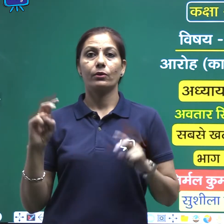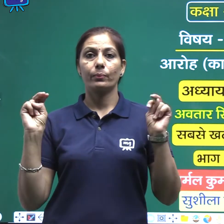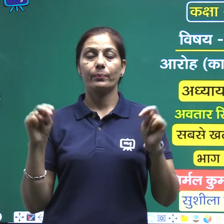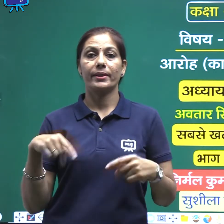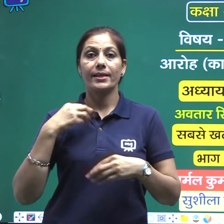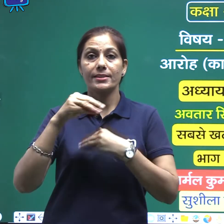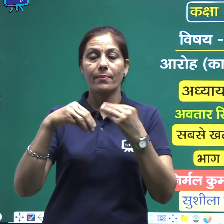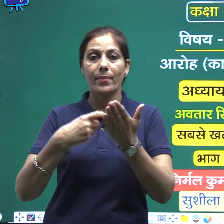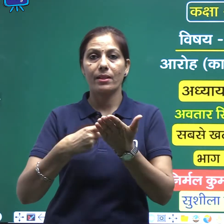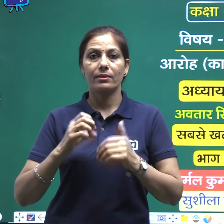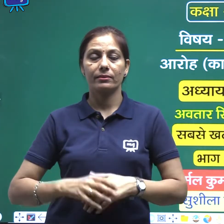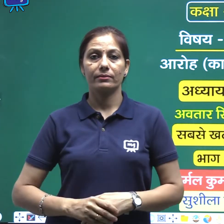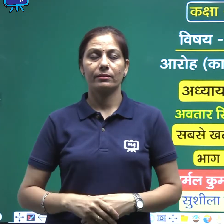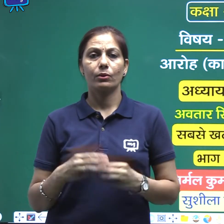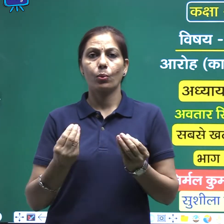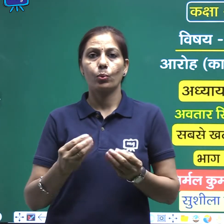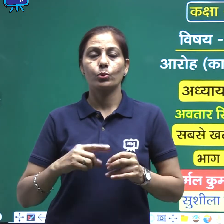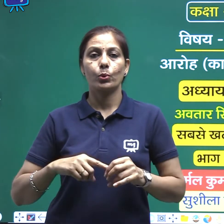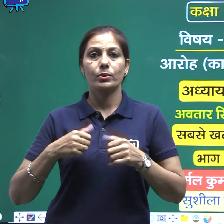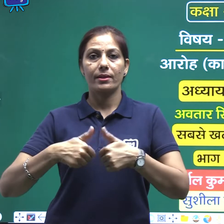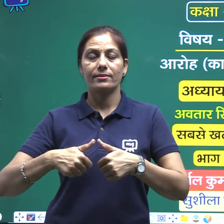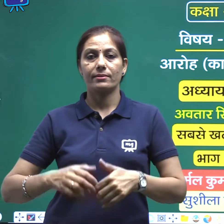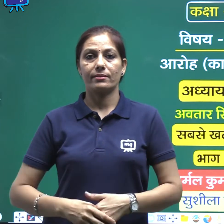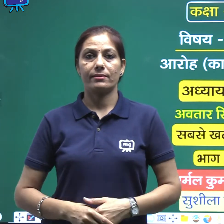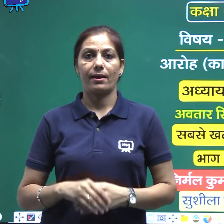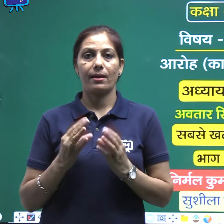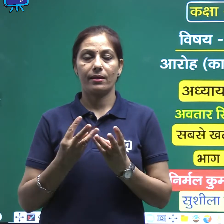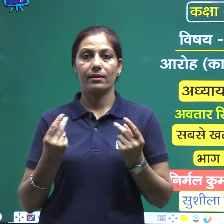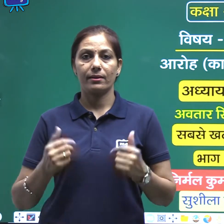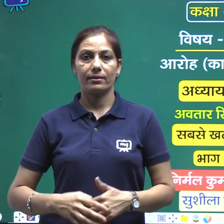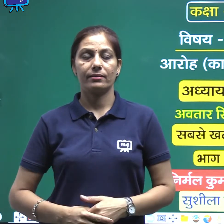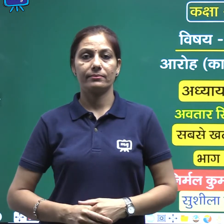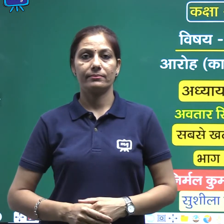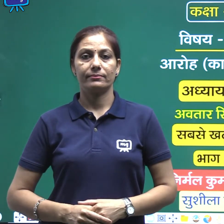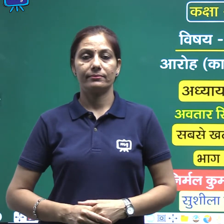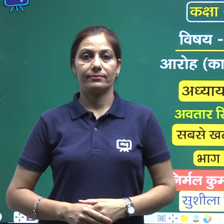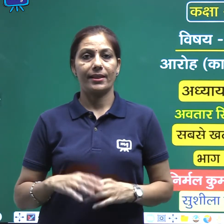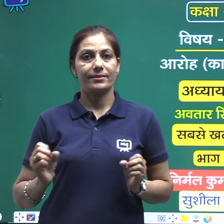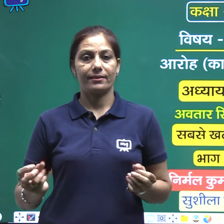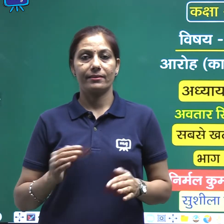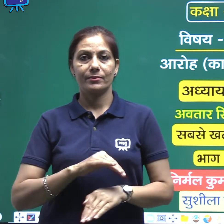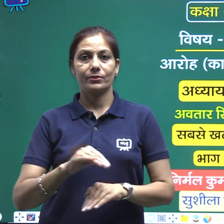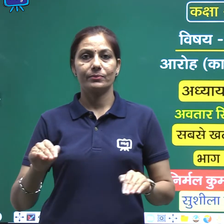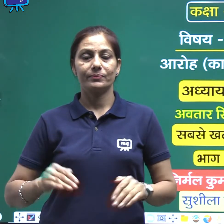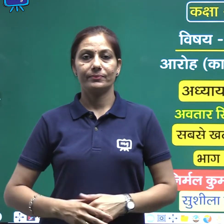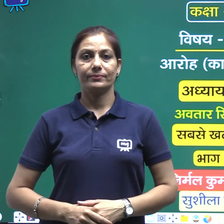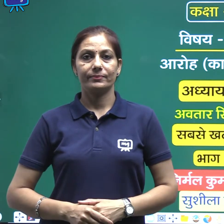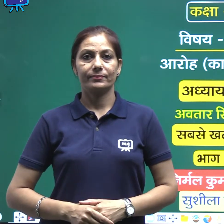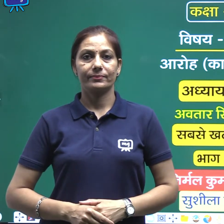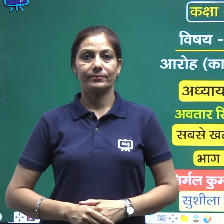संबंधित कुछ प्रश्नोत्तर हल करेंगे। शुरू करें बच्चों।